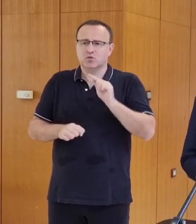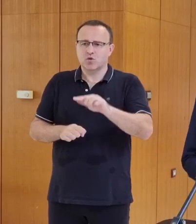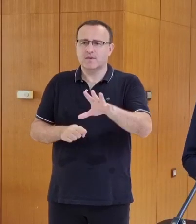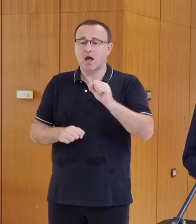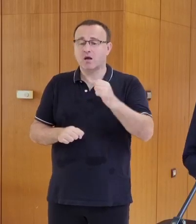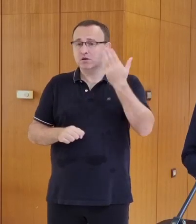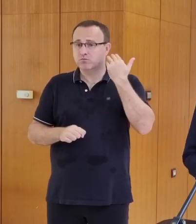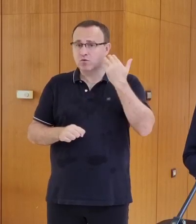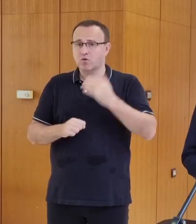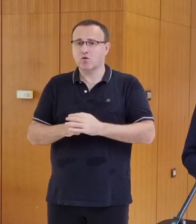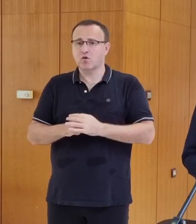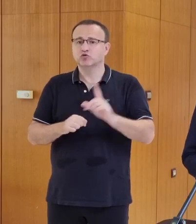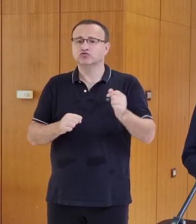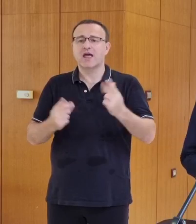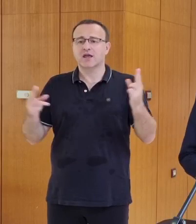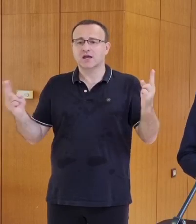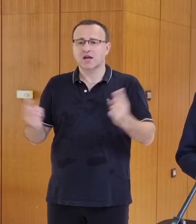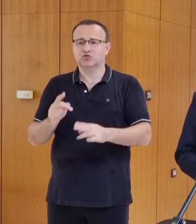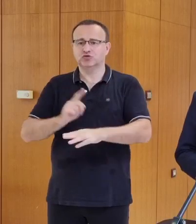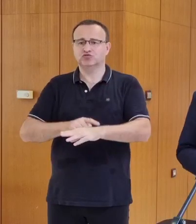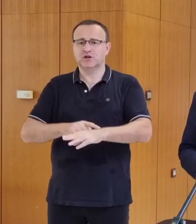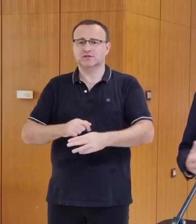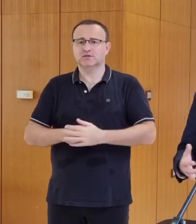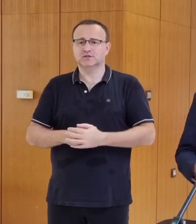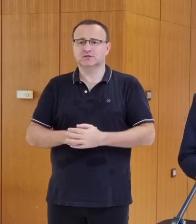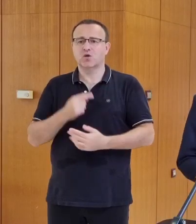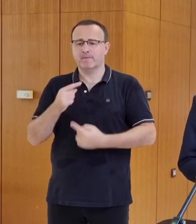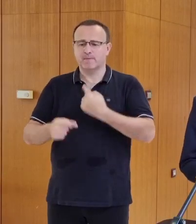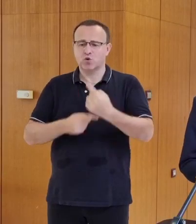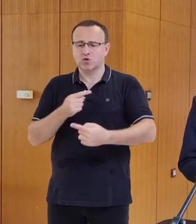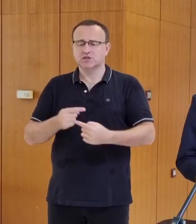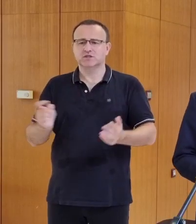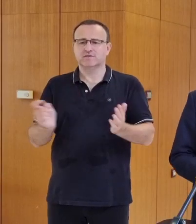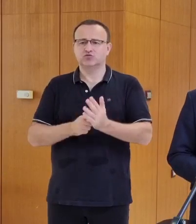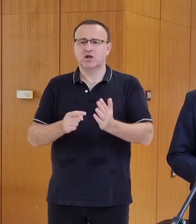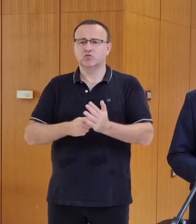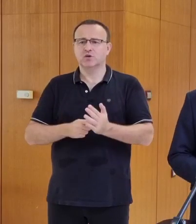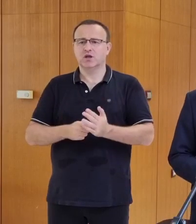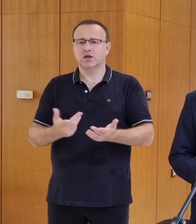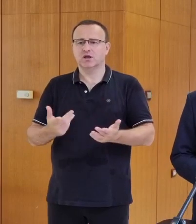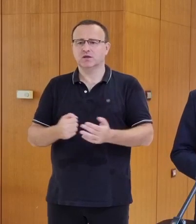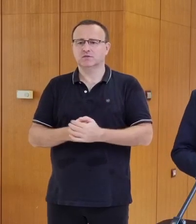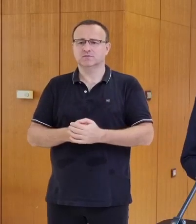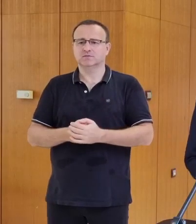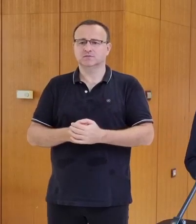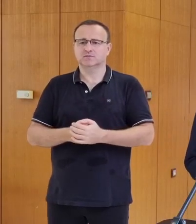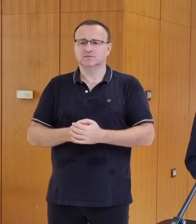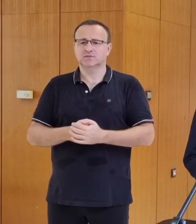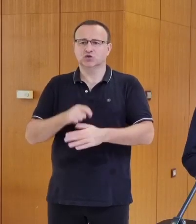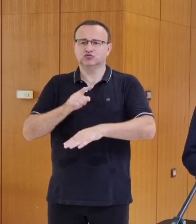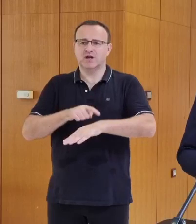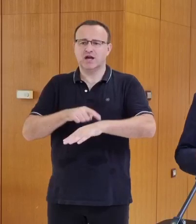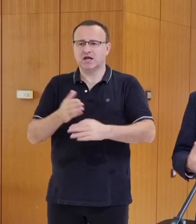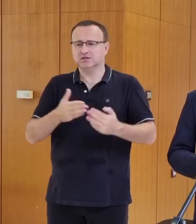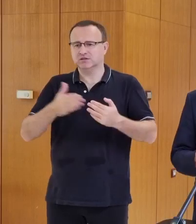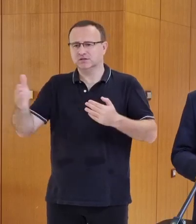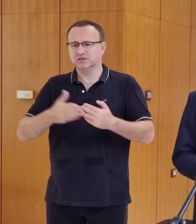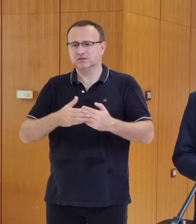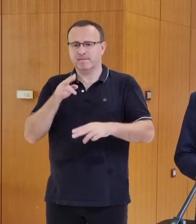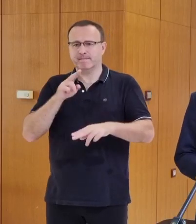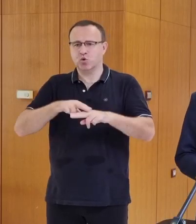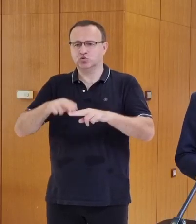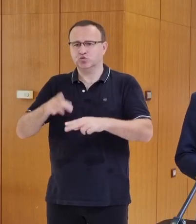to bolo v čo najkračom čase, ale je to proces, ktorý si vyžaduje aj svoju nejakú časovú, by som